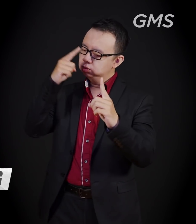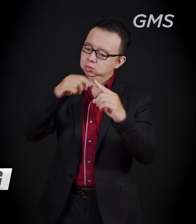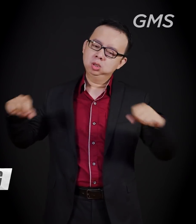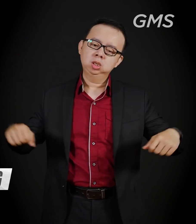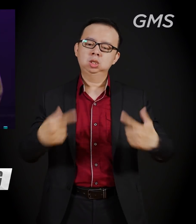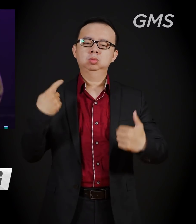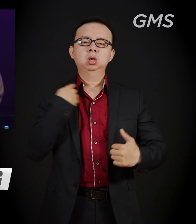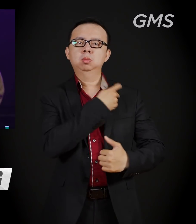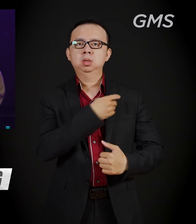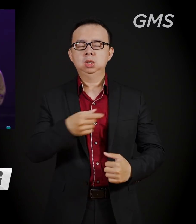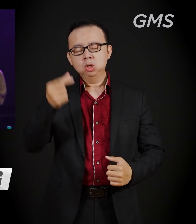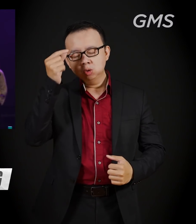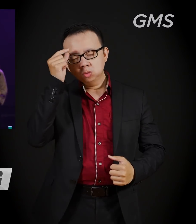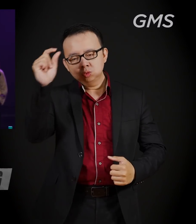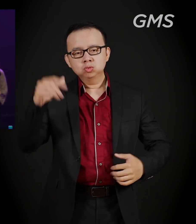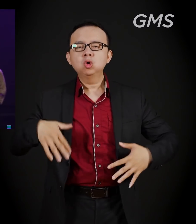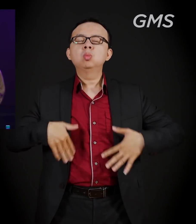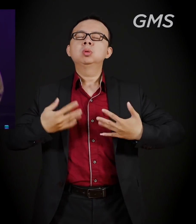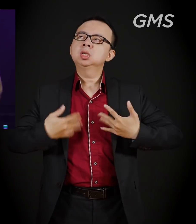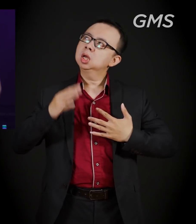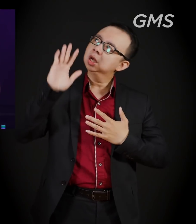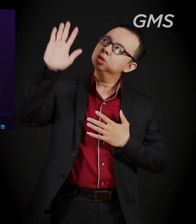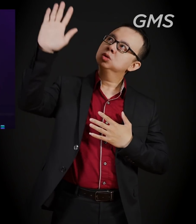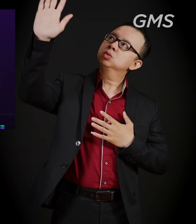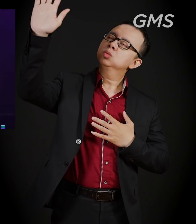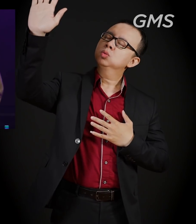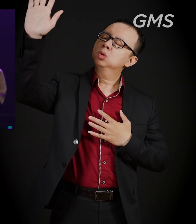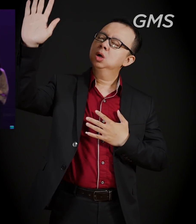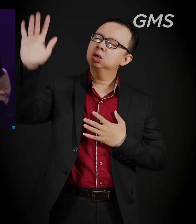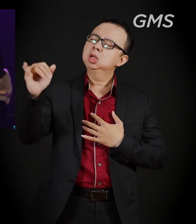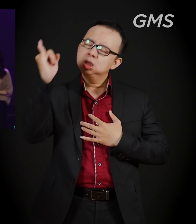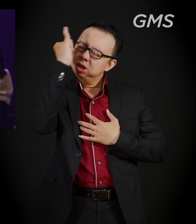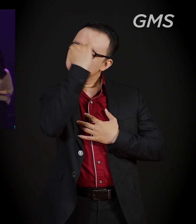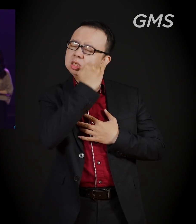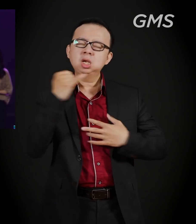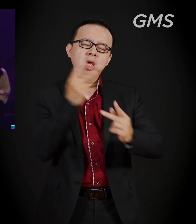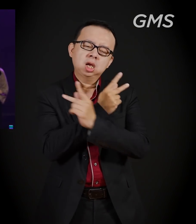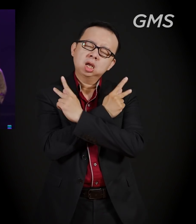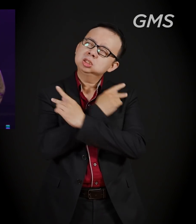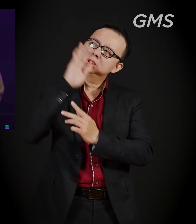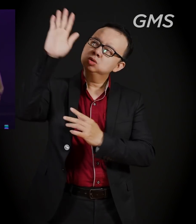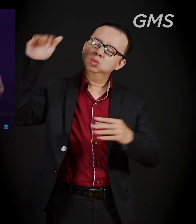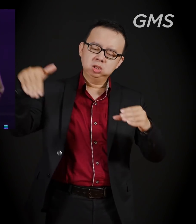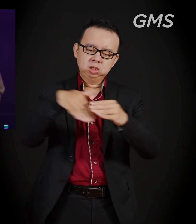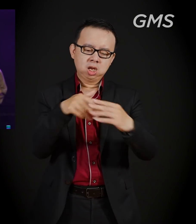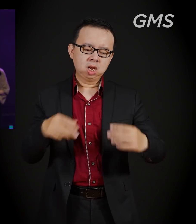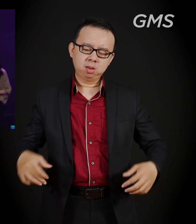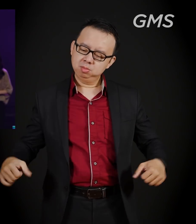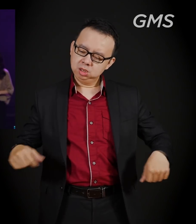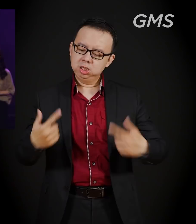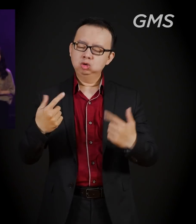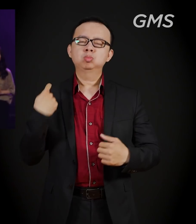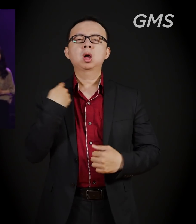Kami hanyalah untuk menyenangkan hatimu. Terlalu indah kasihmu dalam hidup kami. Terlalu dahsyat, luar